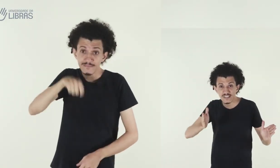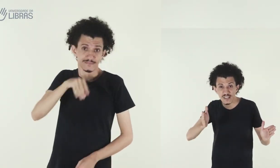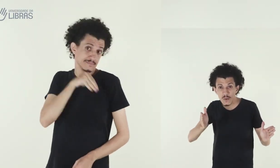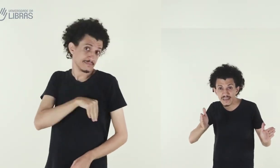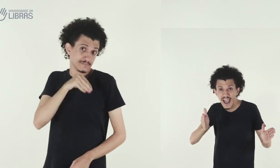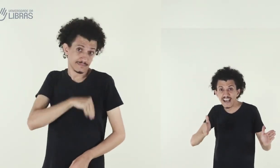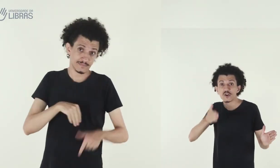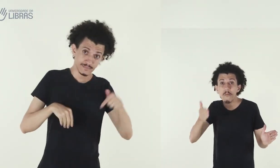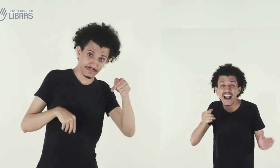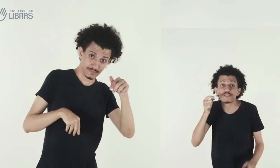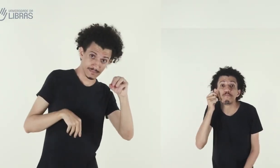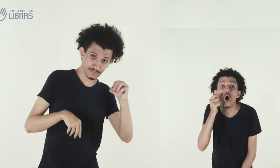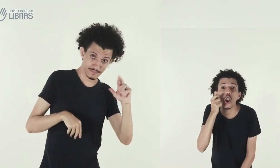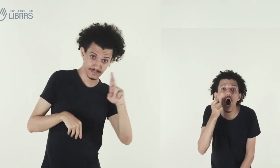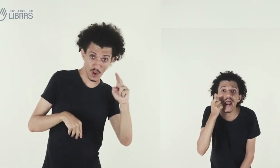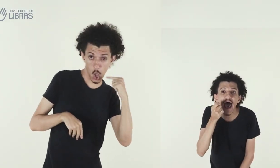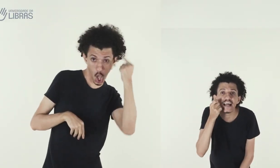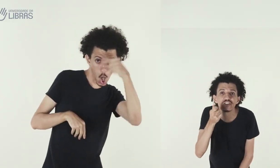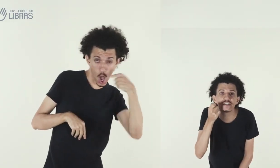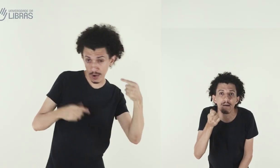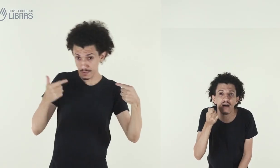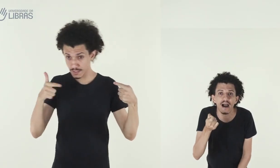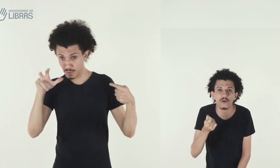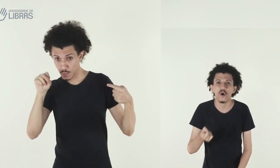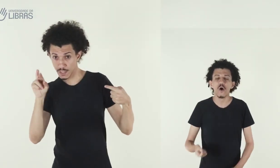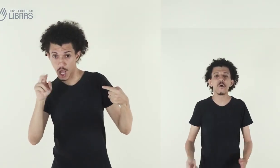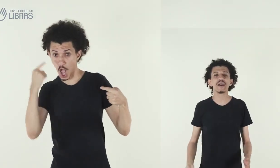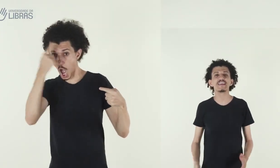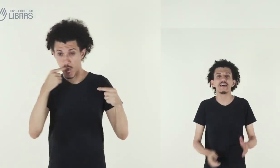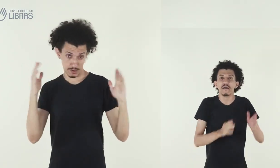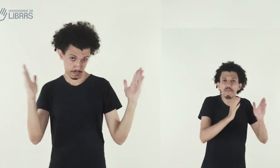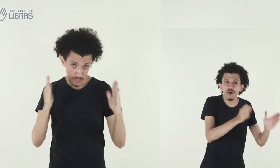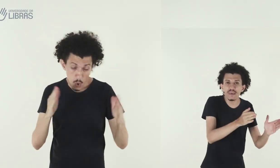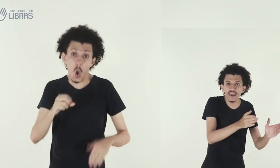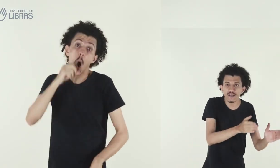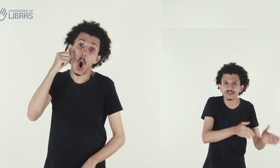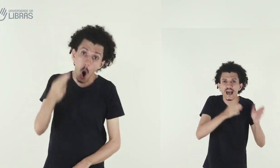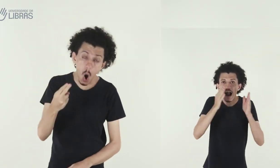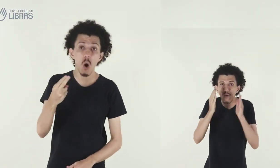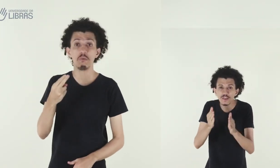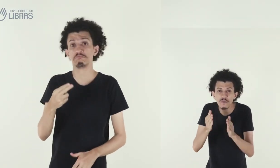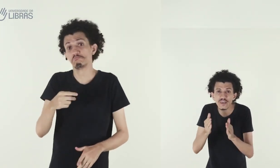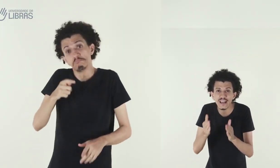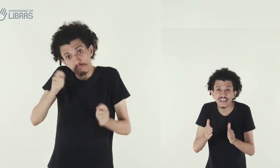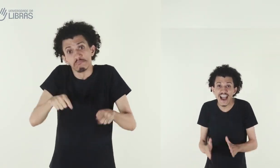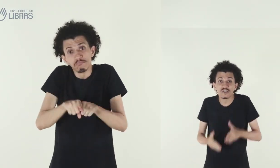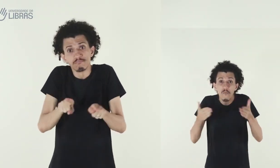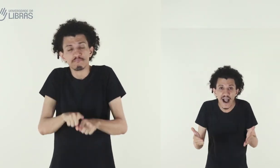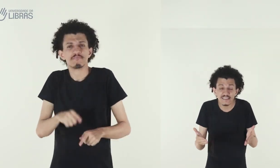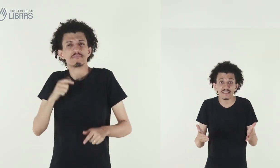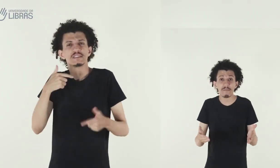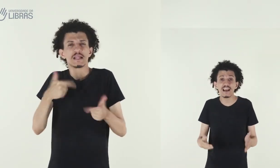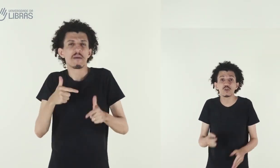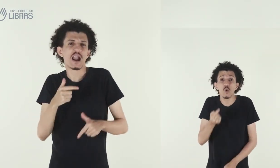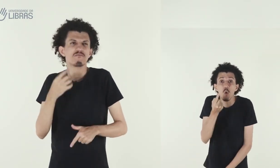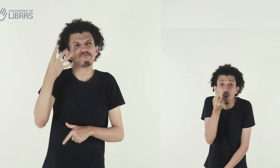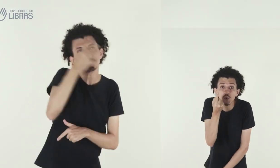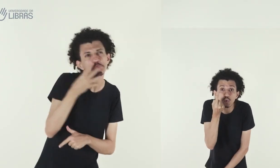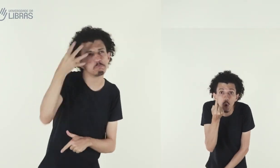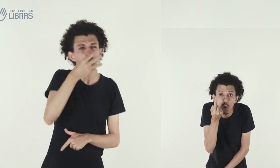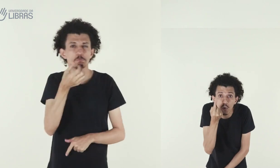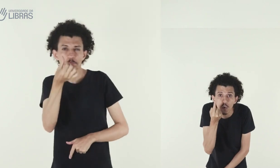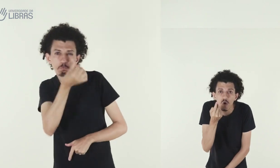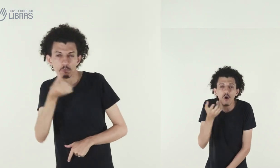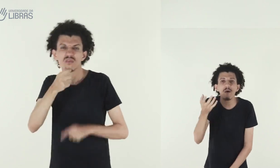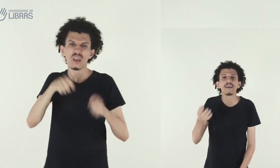R$ 250 ou mais por hora de trabalho. Ou ainda R$ 1.500 a R$ 4.500 ou mais, trabalhando